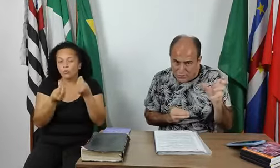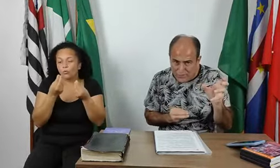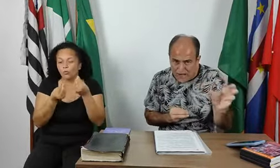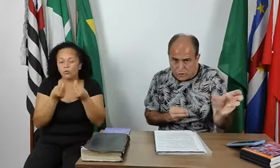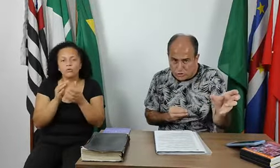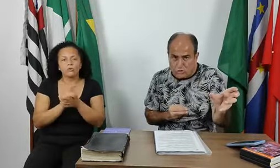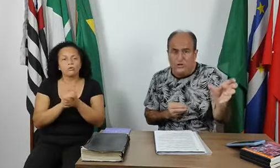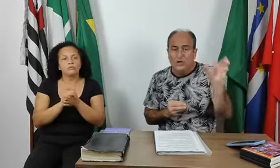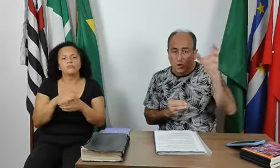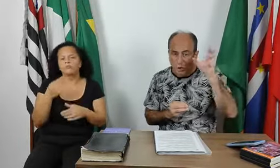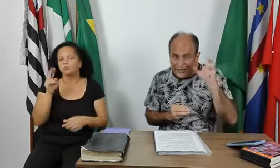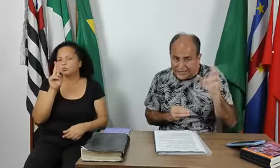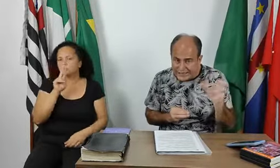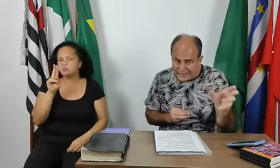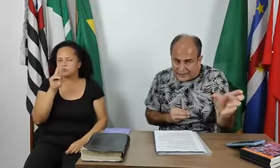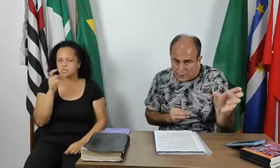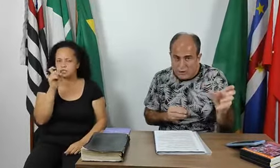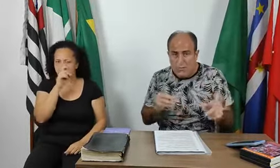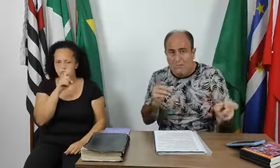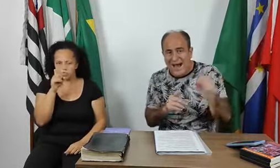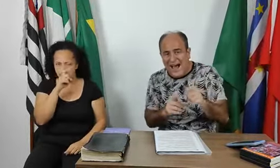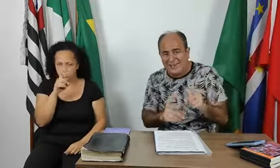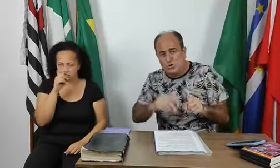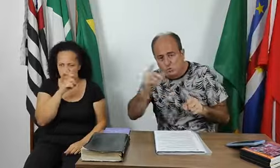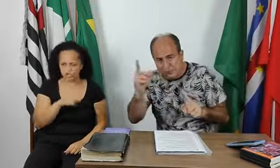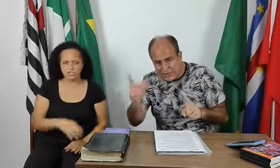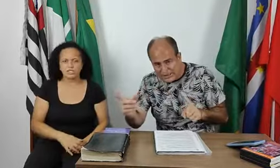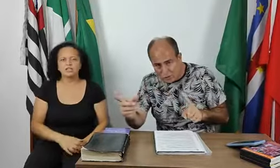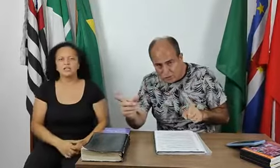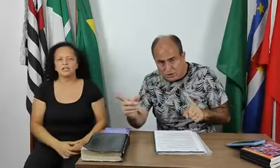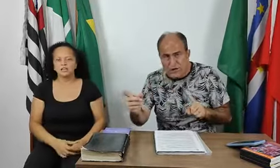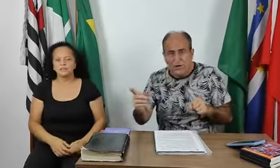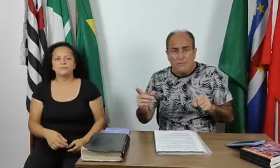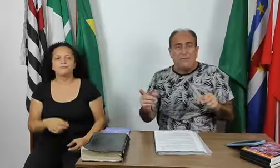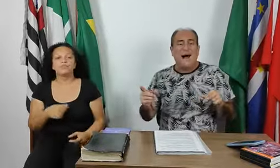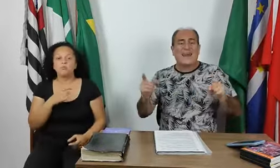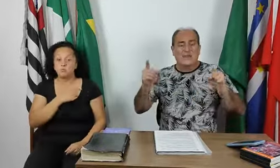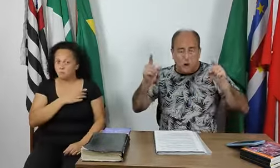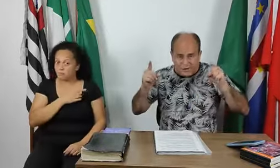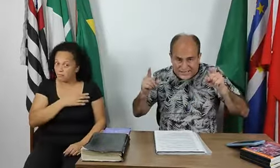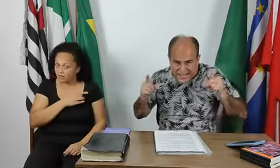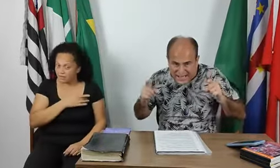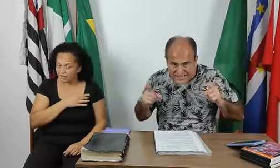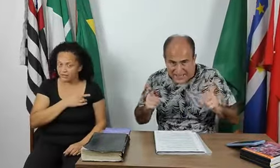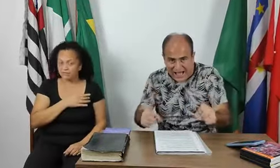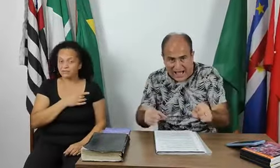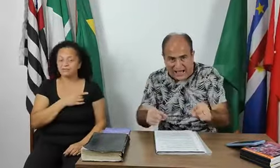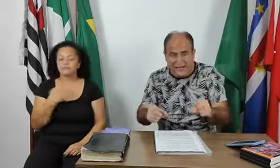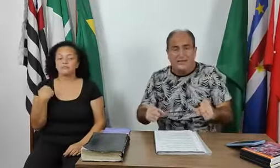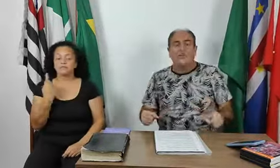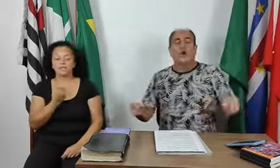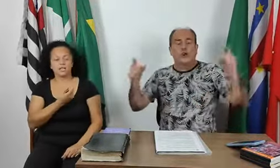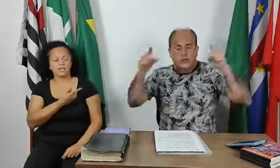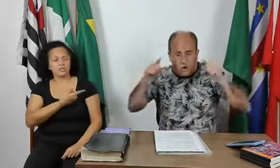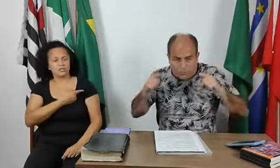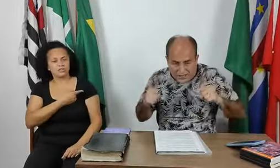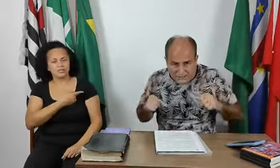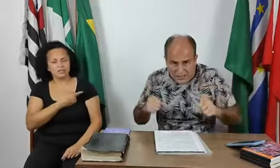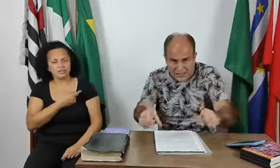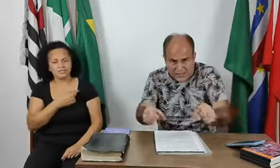raciocínio falso, o engano, mais o medo, para nos enganar,